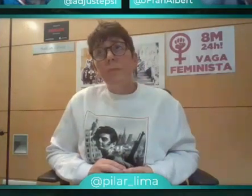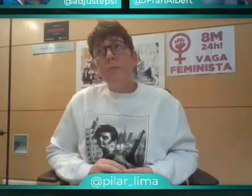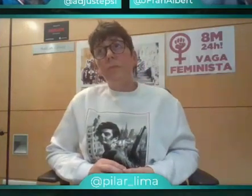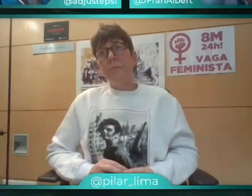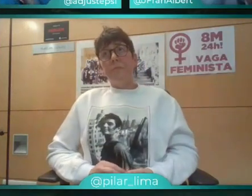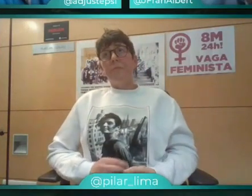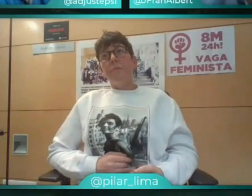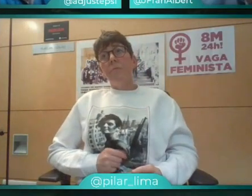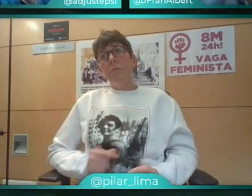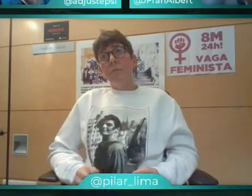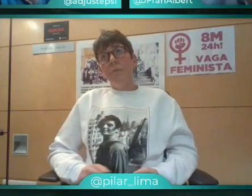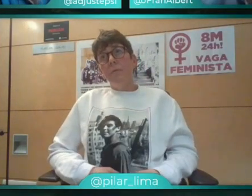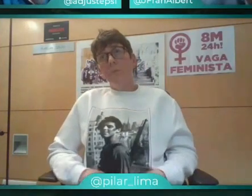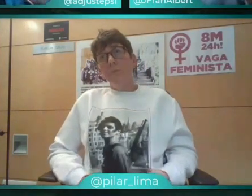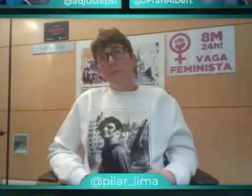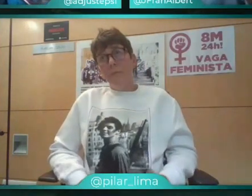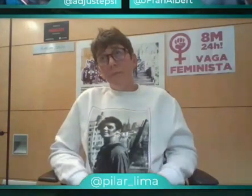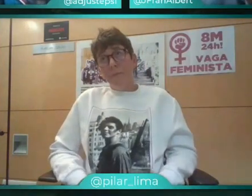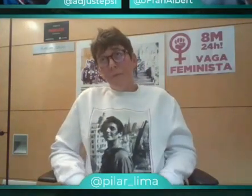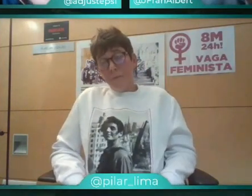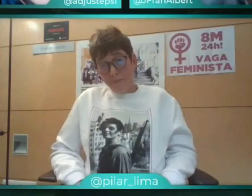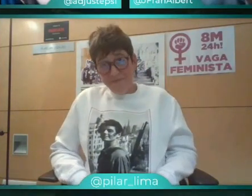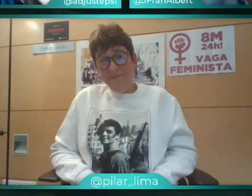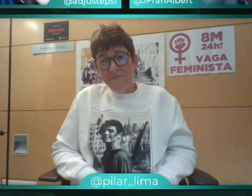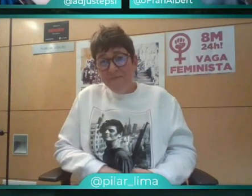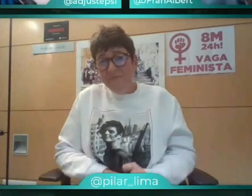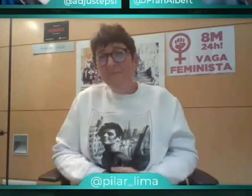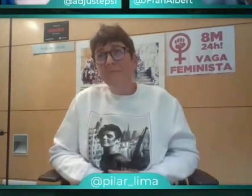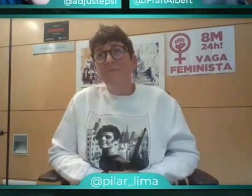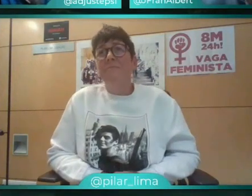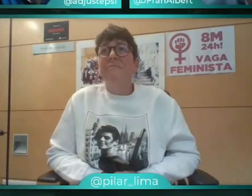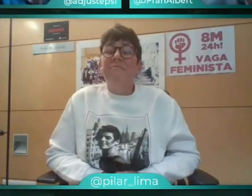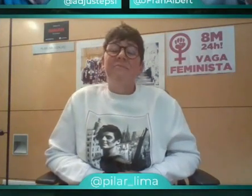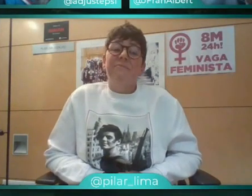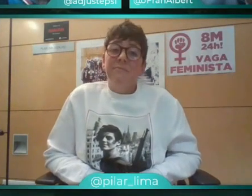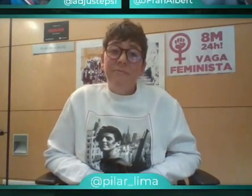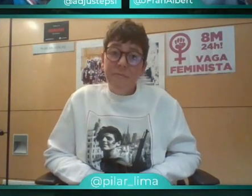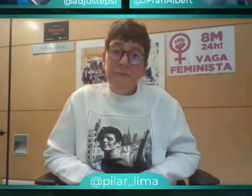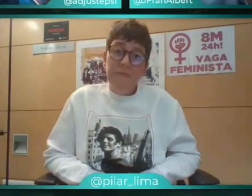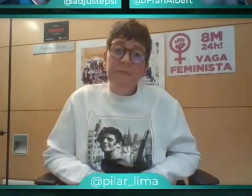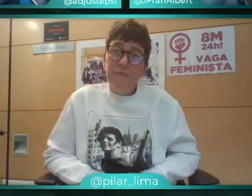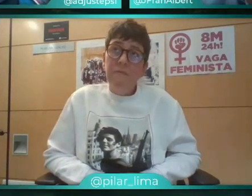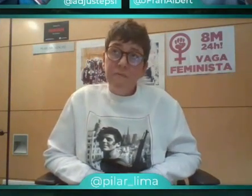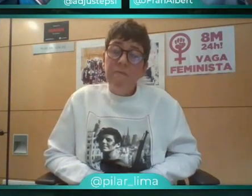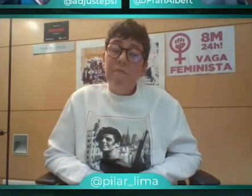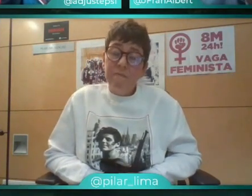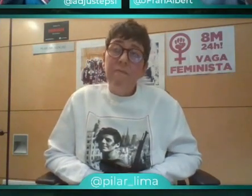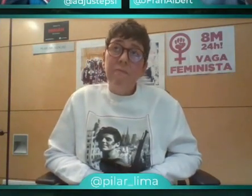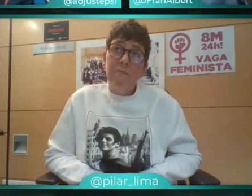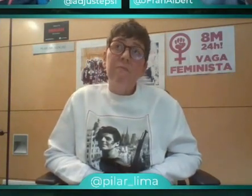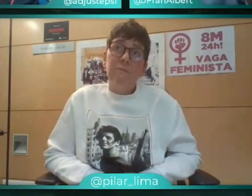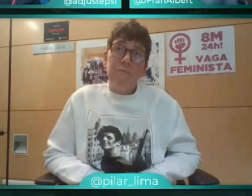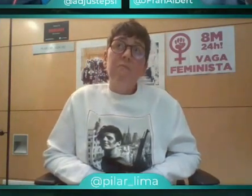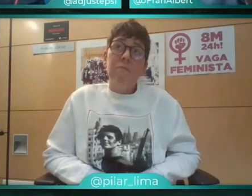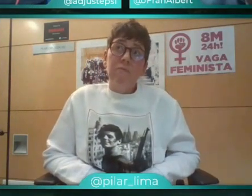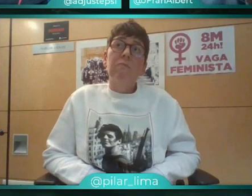extraño en el que los ciudadanos no se sienten representados le parece todo un circo que al final eso también es una victoria de la extrema derecha el que las instituciones se